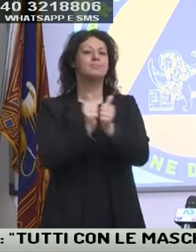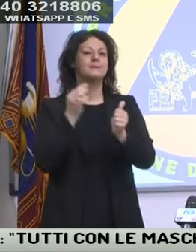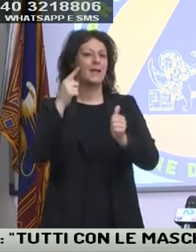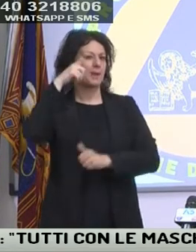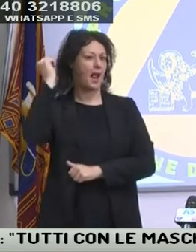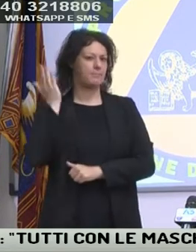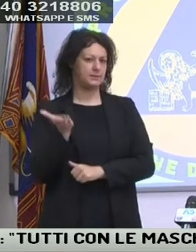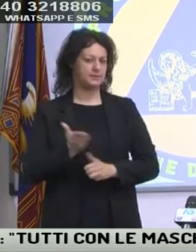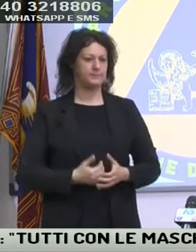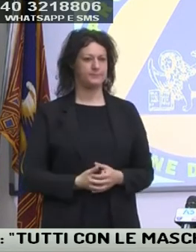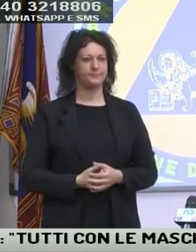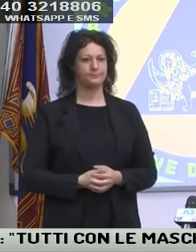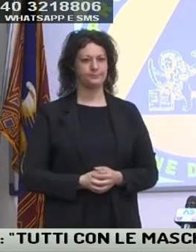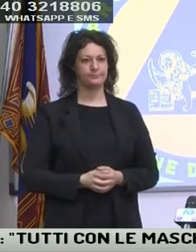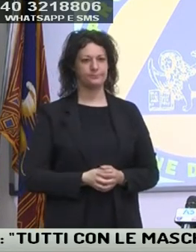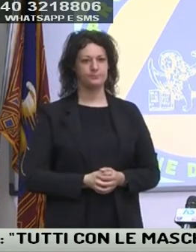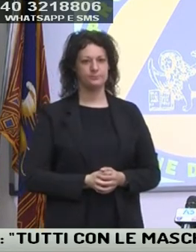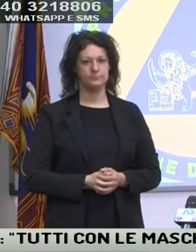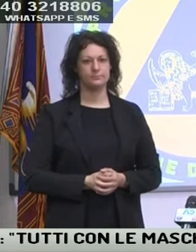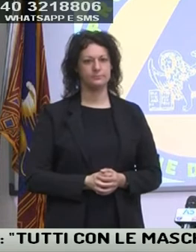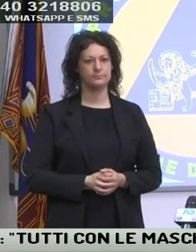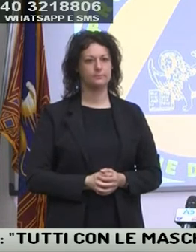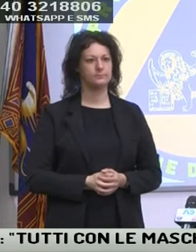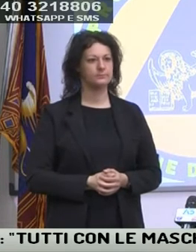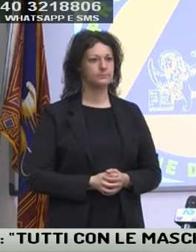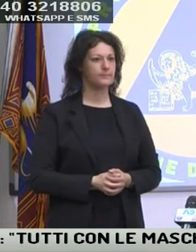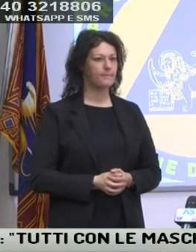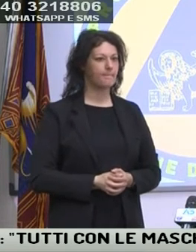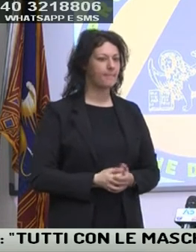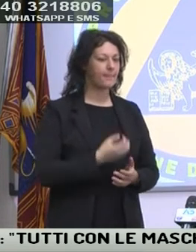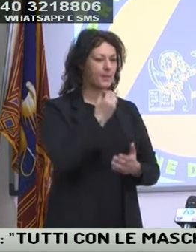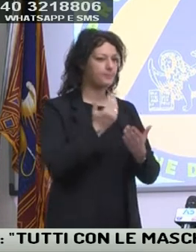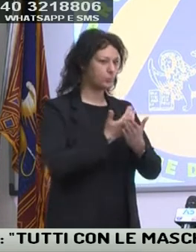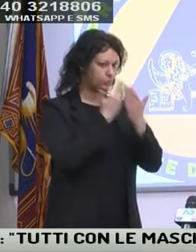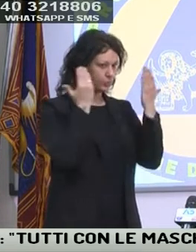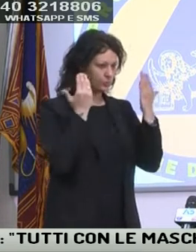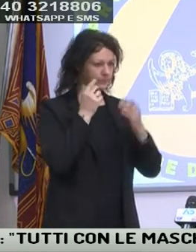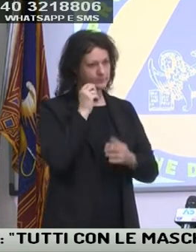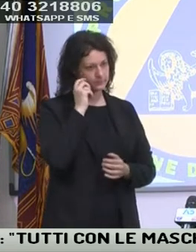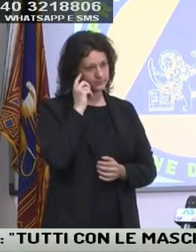Albino Sammaso. Bene, Presidente, volevo partire. Ciao. Buongiorno, ciao. Volevo partire appunto